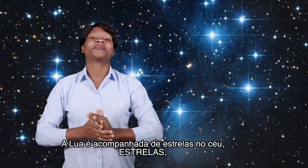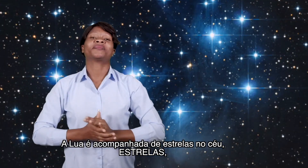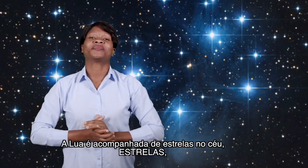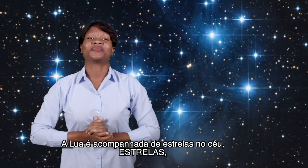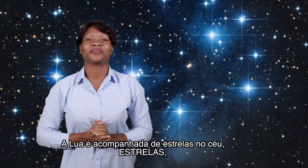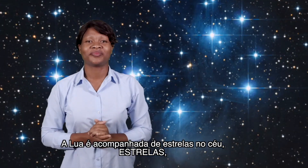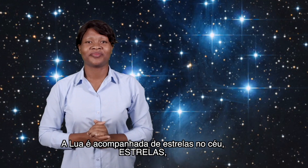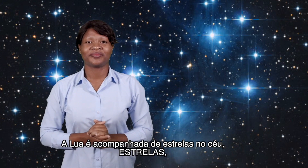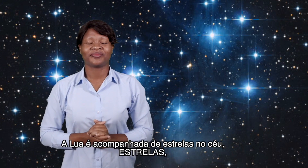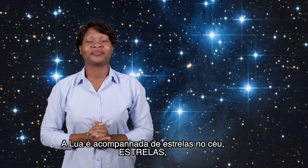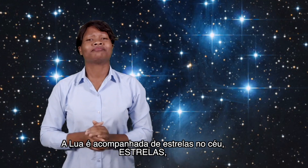vez. Estrela